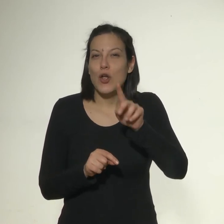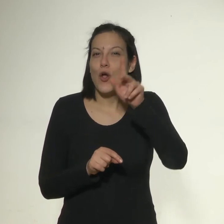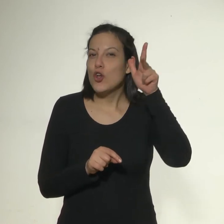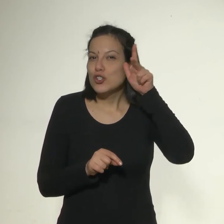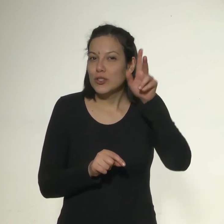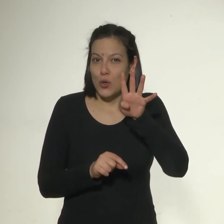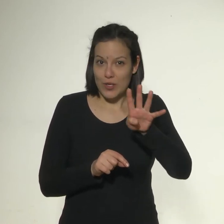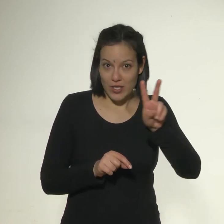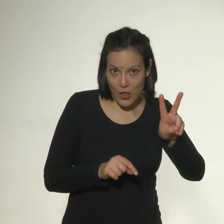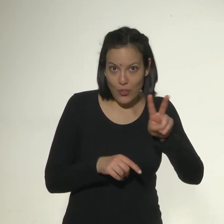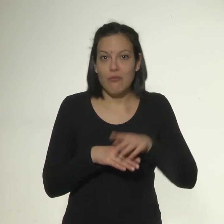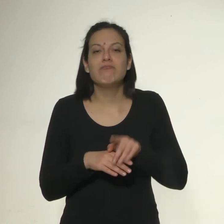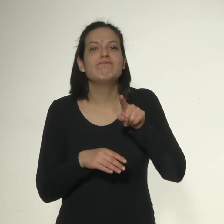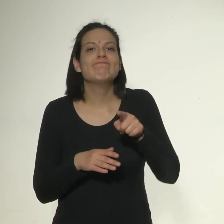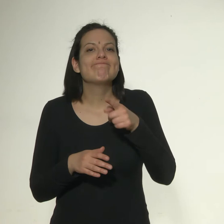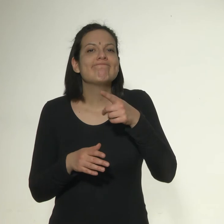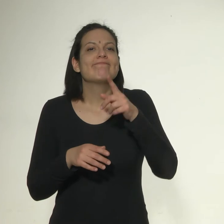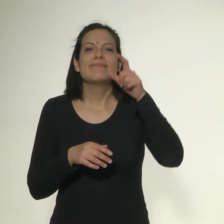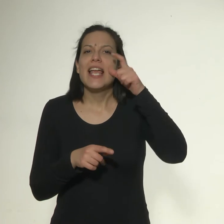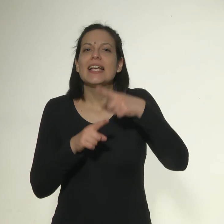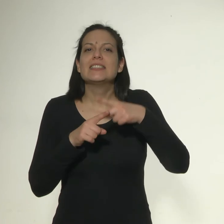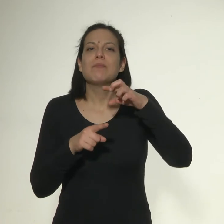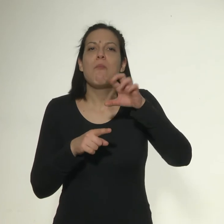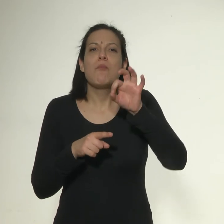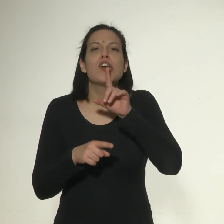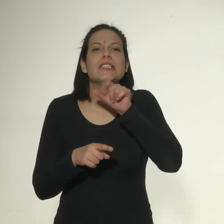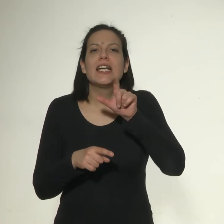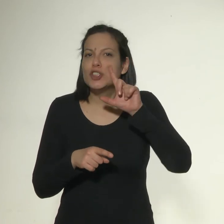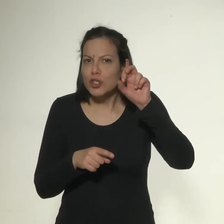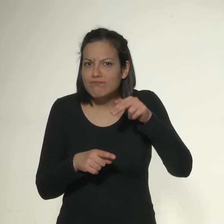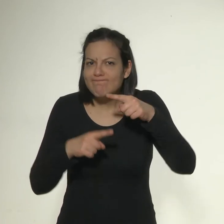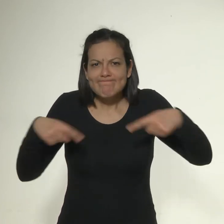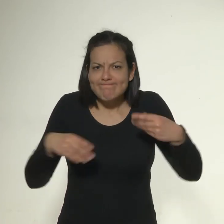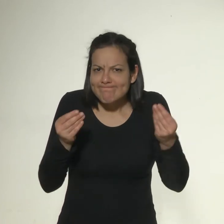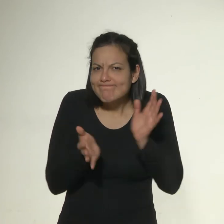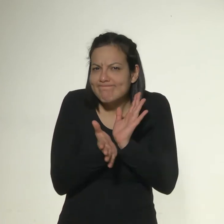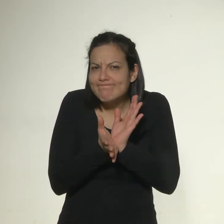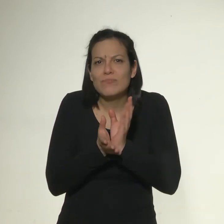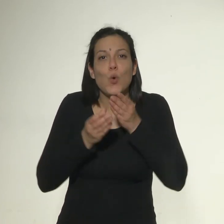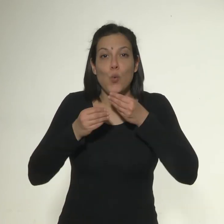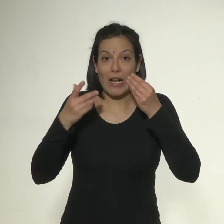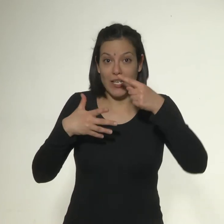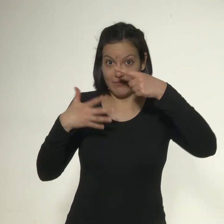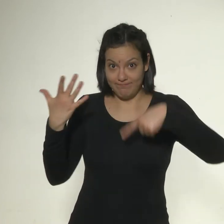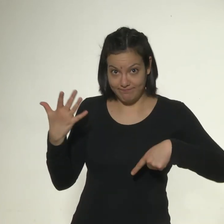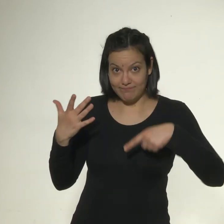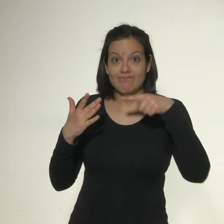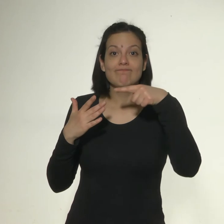26.842, entiende por explotación la configuración de cualquiera de los siguientes